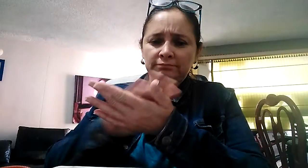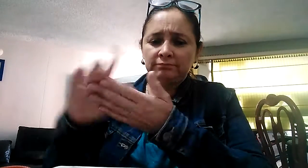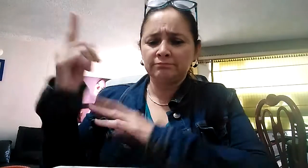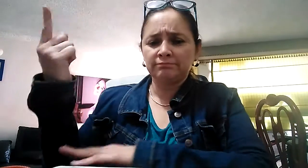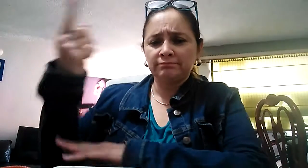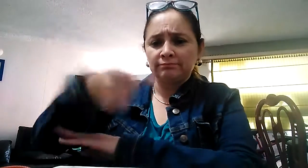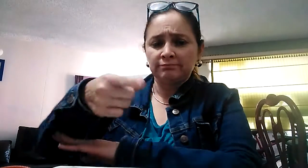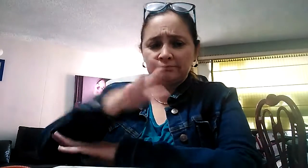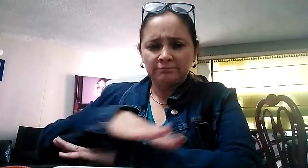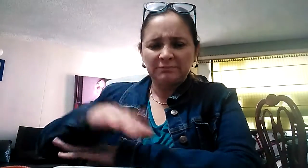Oye, yo no voy a...